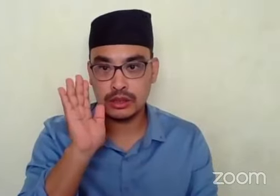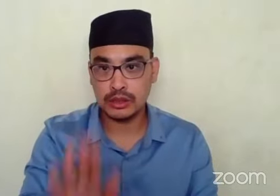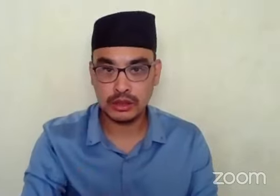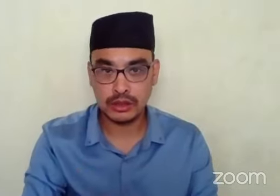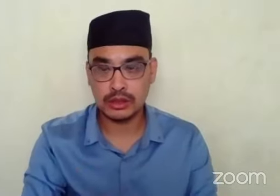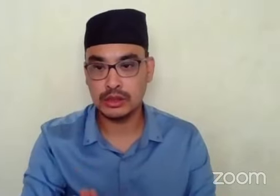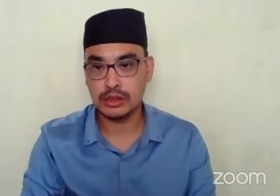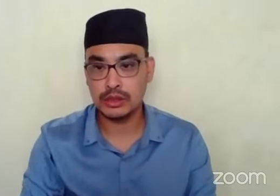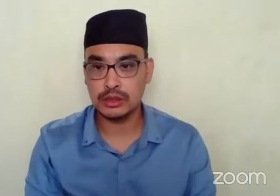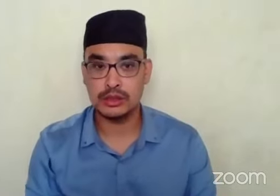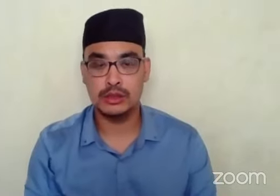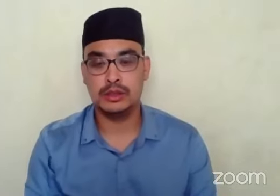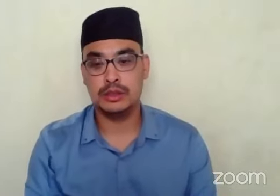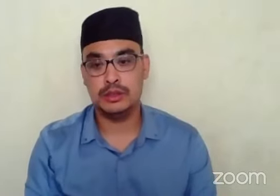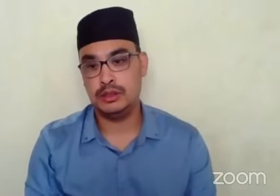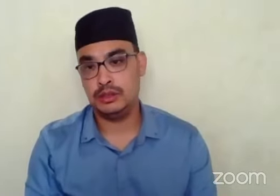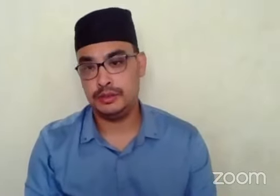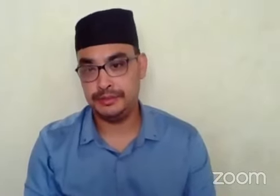गर्नु